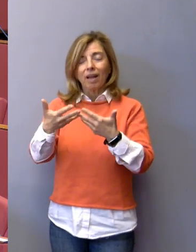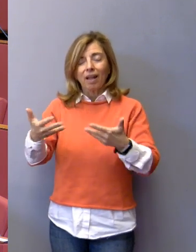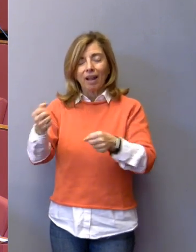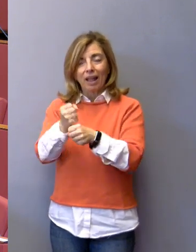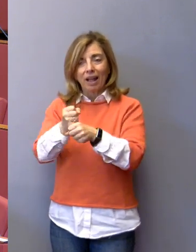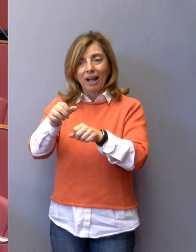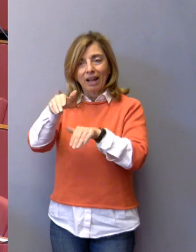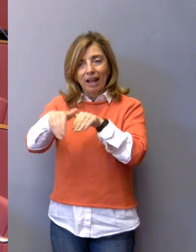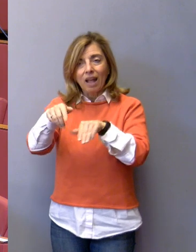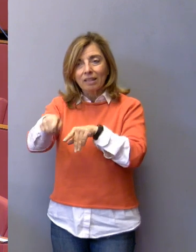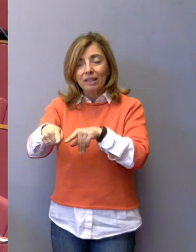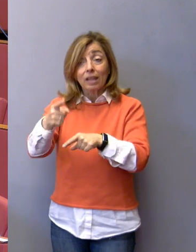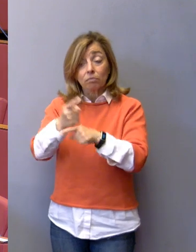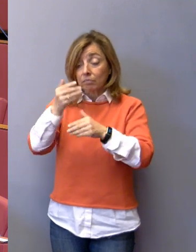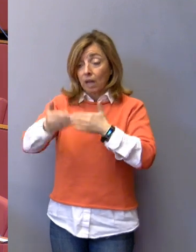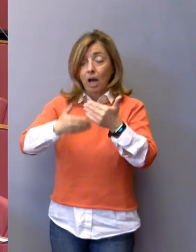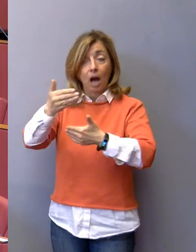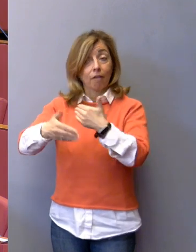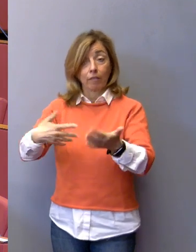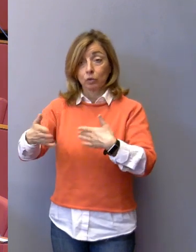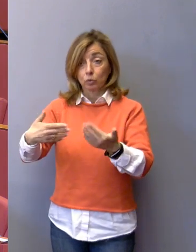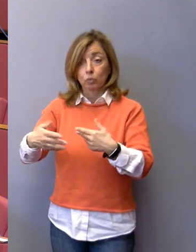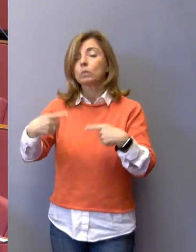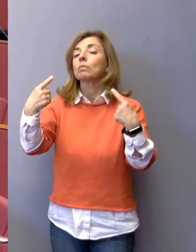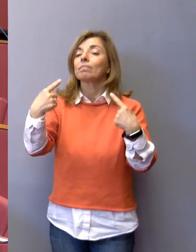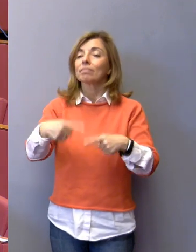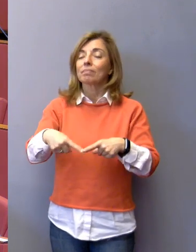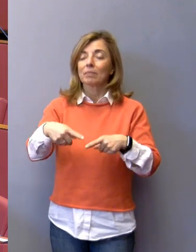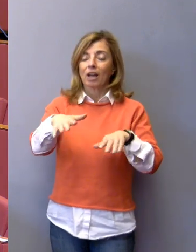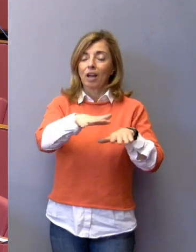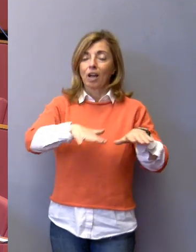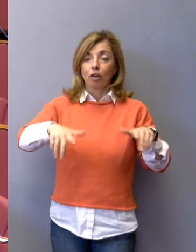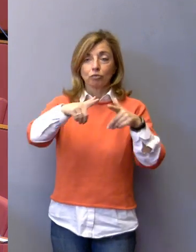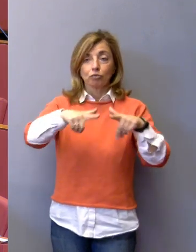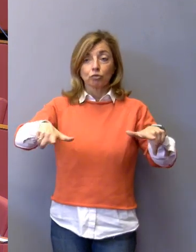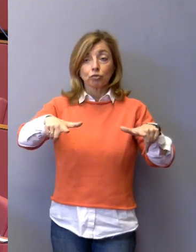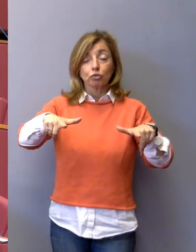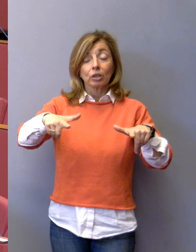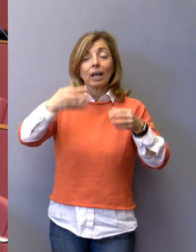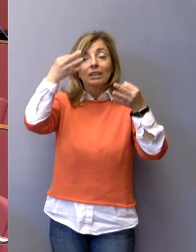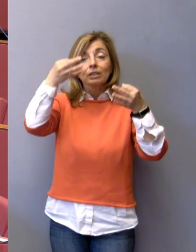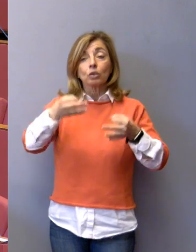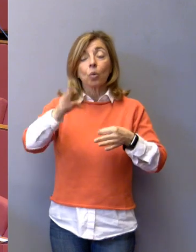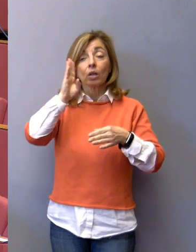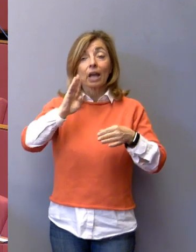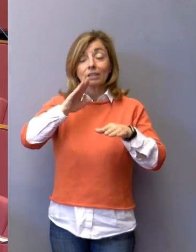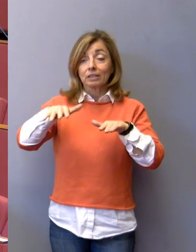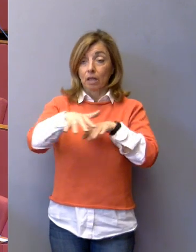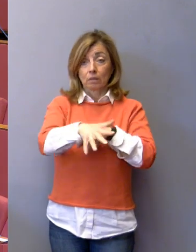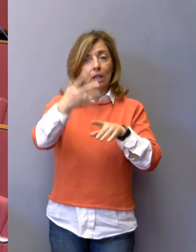tempestivamente e per far sì che la sicurezza idrogeologica nella nostra città sia sempre al primo posto grazie